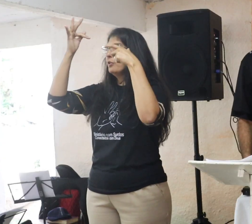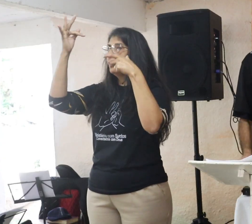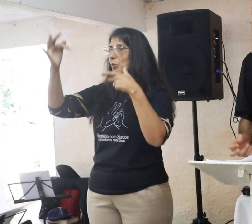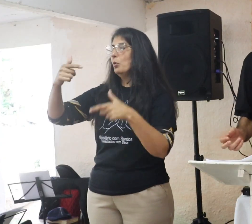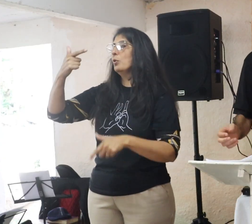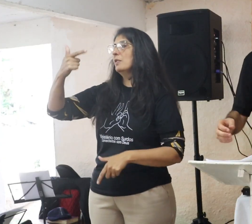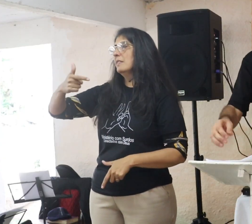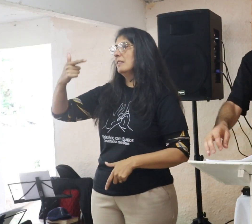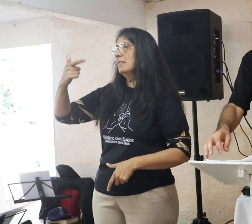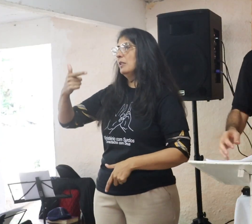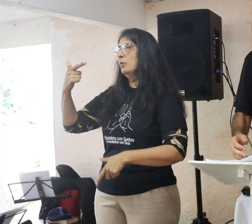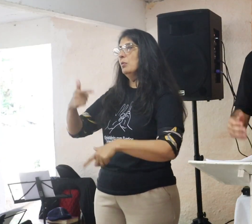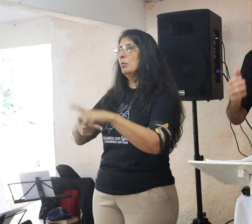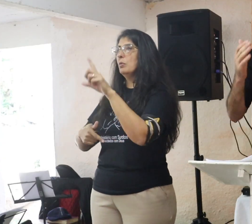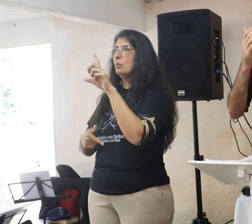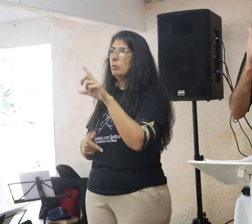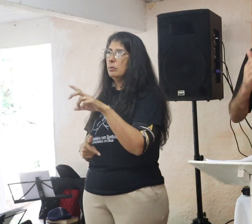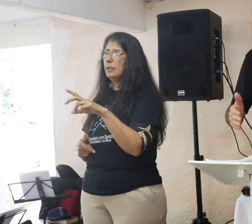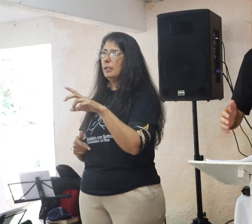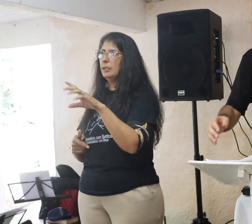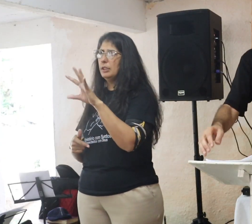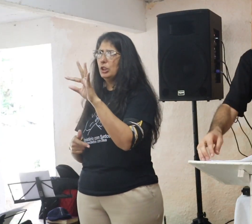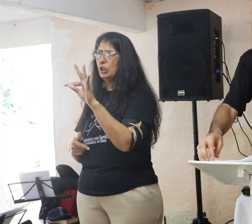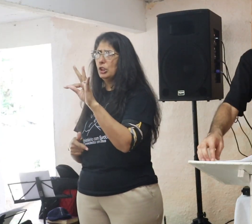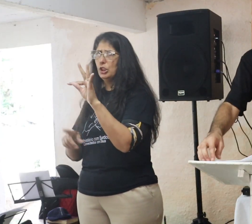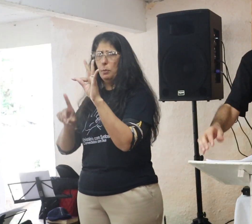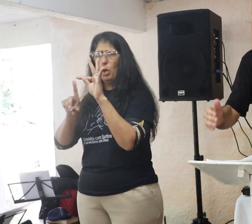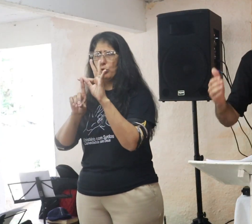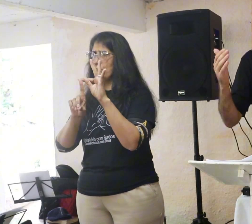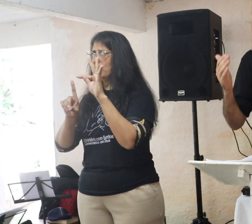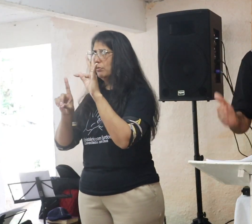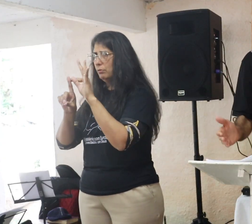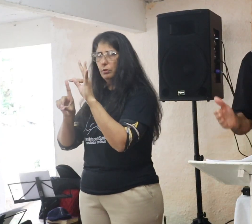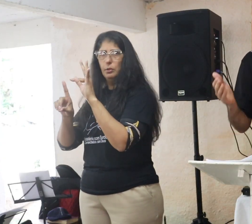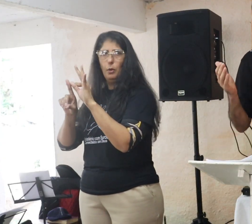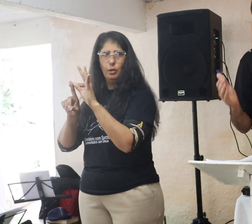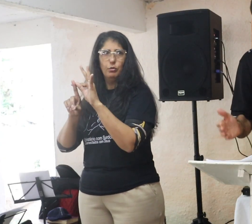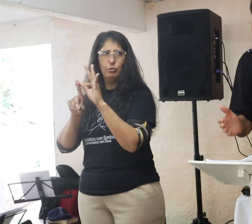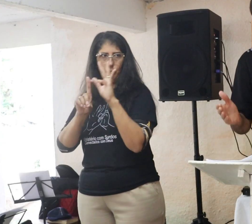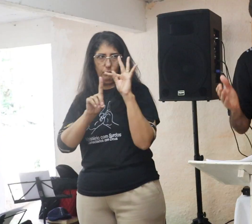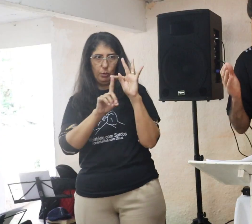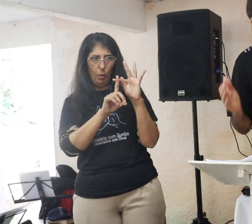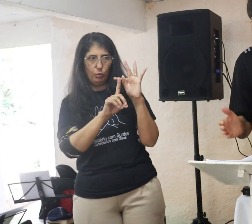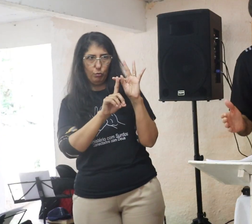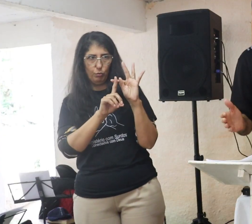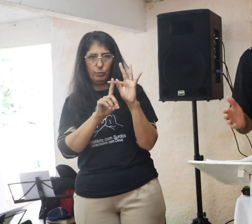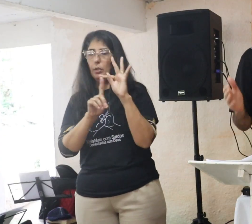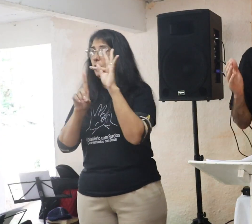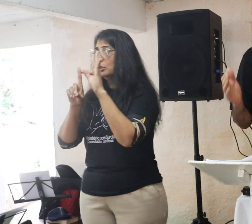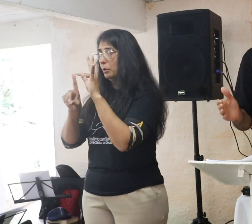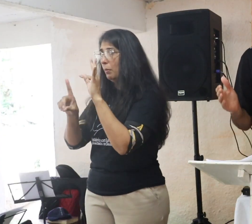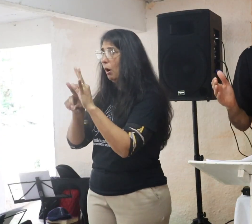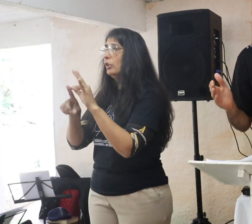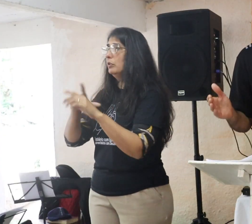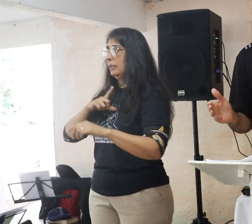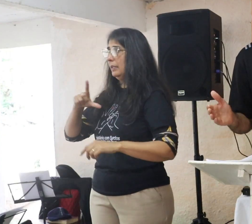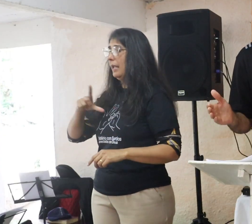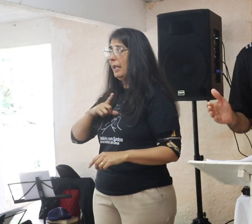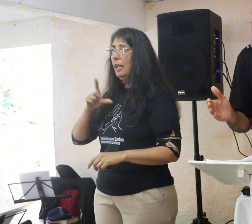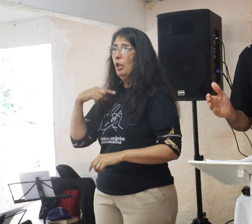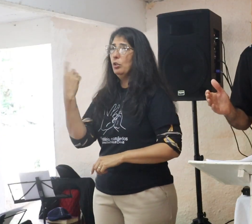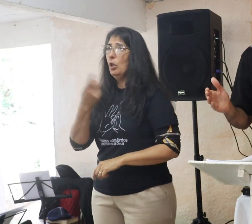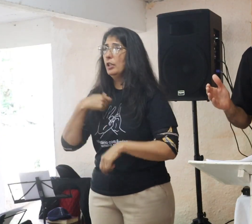4,8. Por isso, meu irmão, vamos combater o bom combate até terminarmos a corrida e guardarmos a